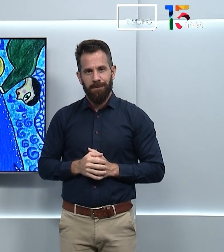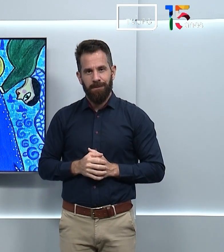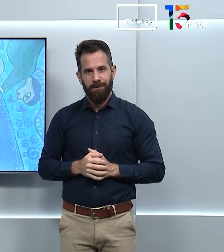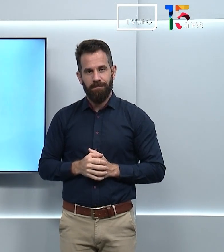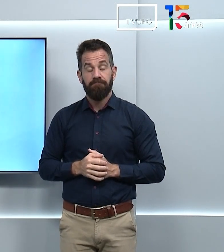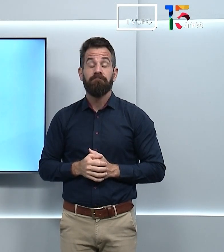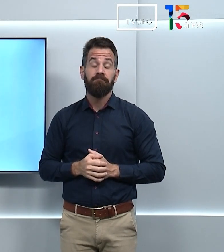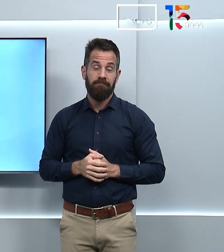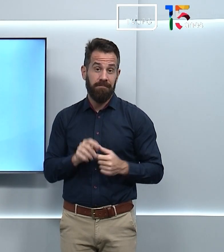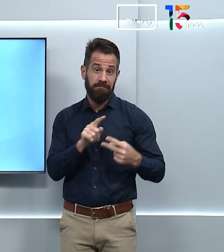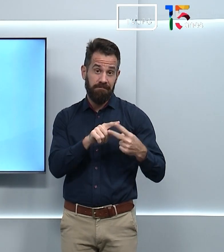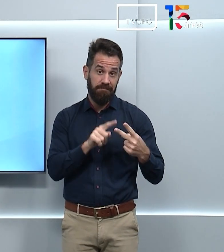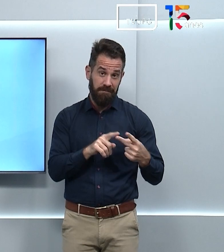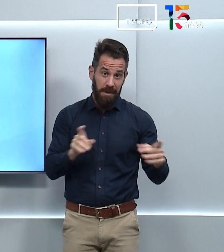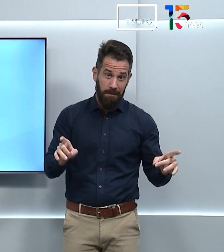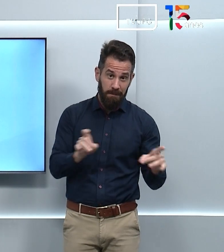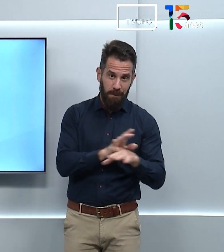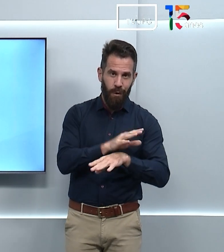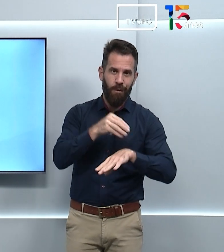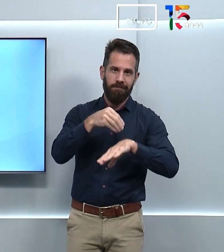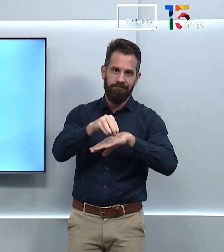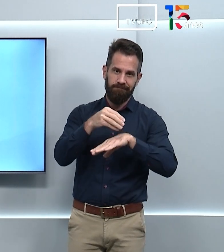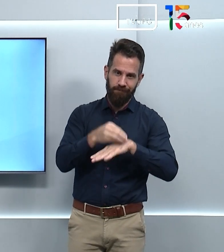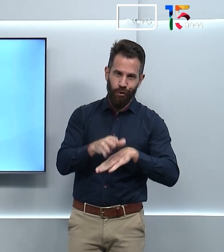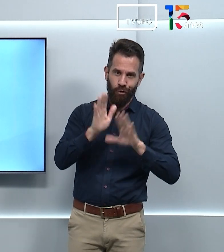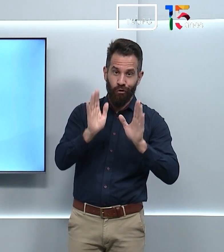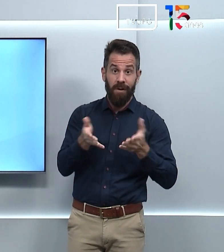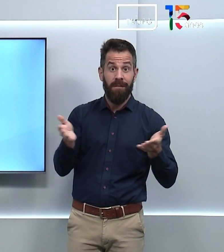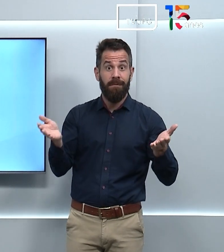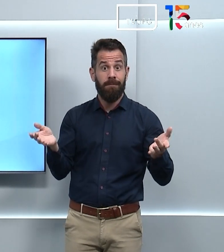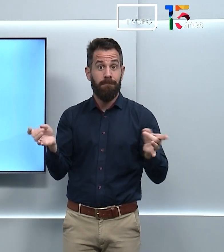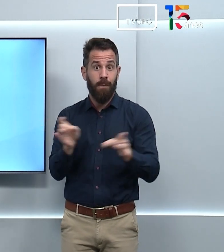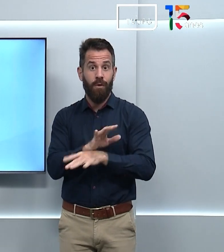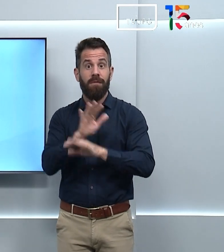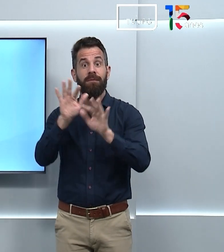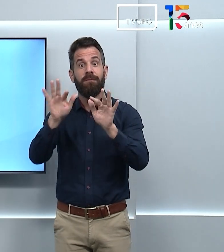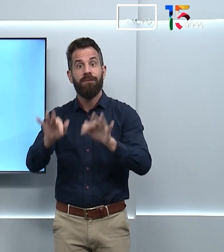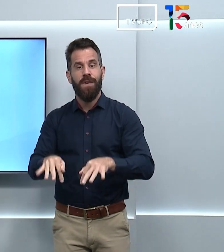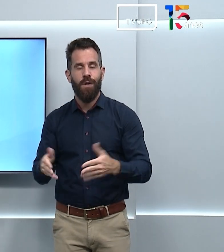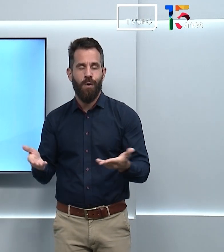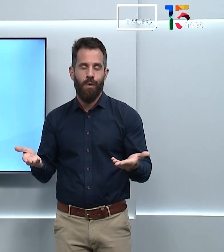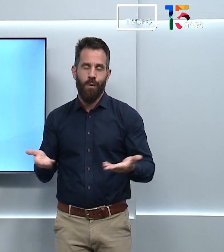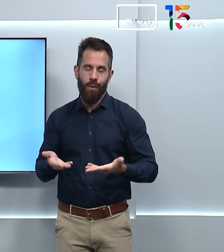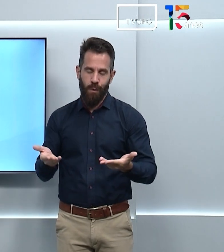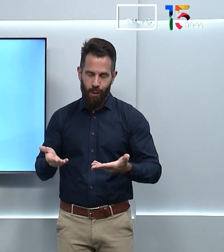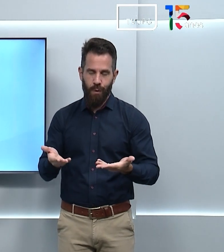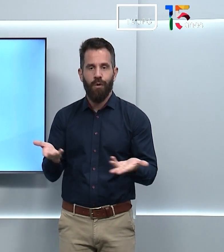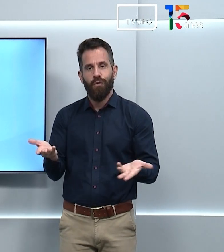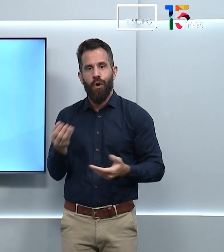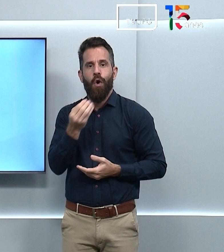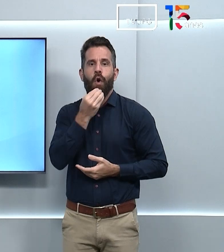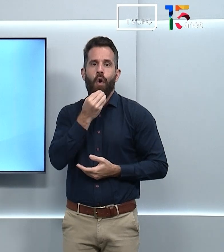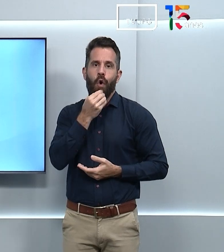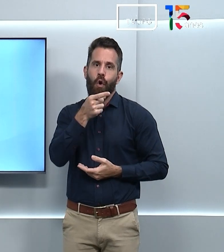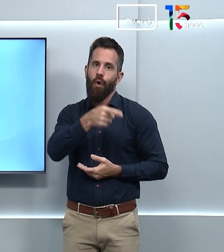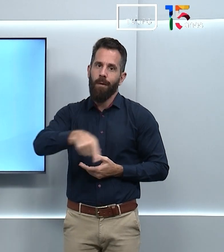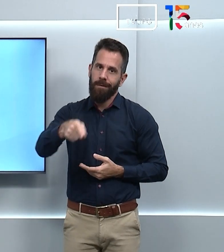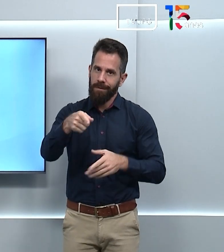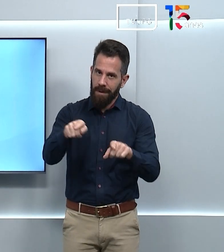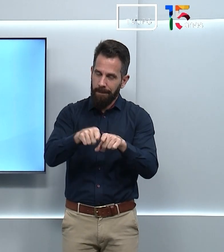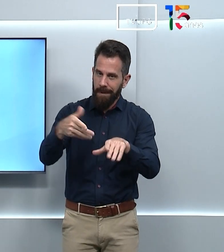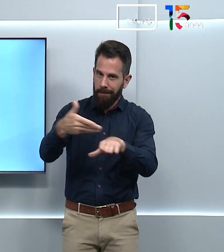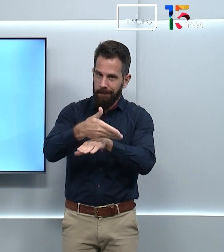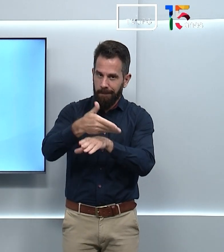E é com essas dicas que a gente finaliza o programa de hoje. Mas é claro, eu não vou deixar de te convidar a participar do nosso programa. Manda